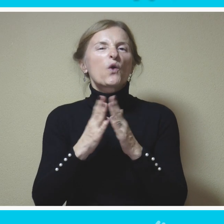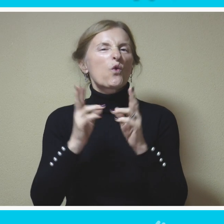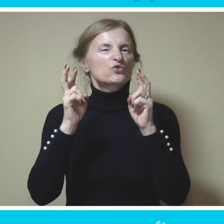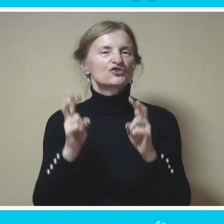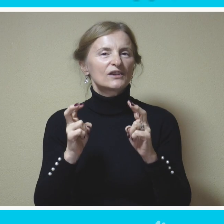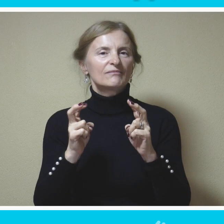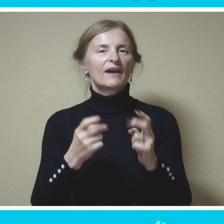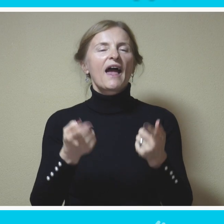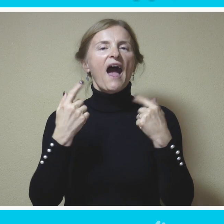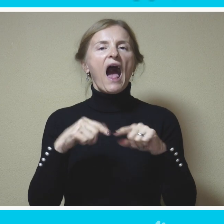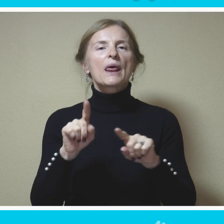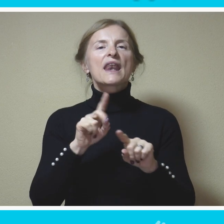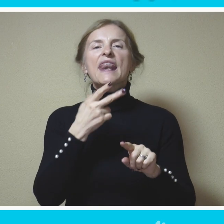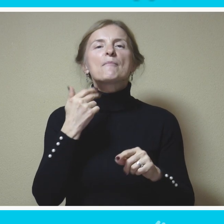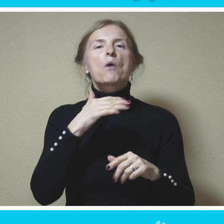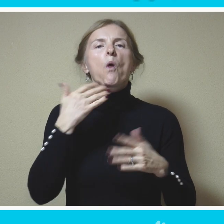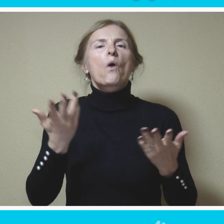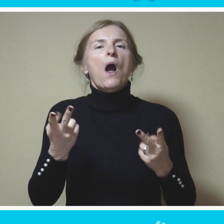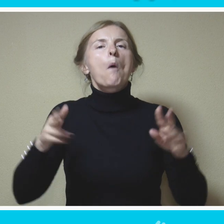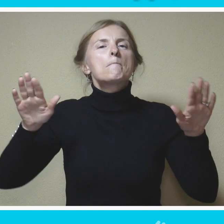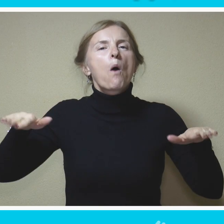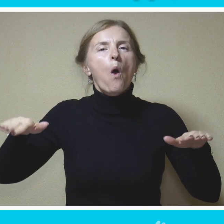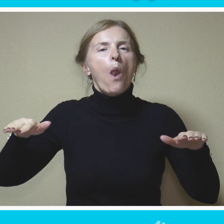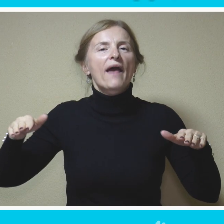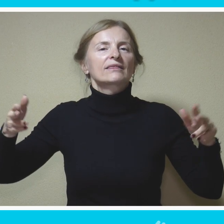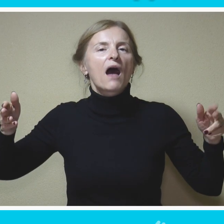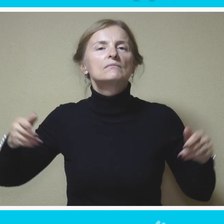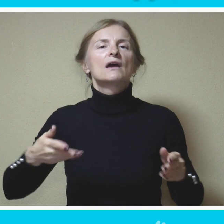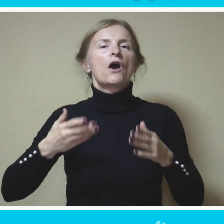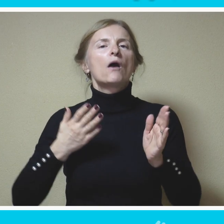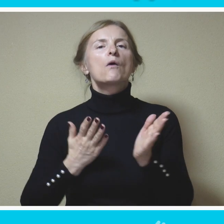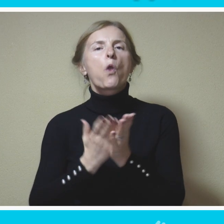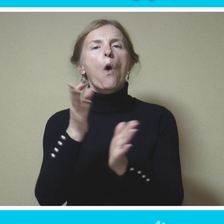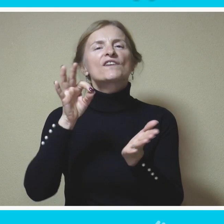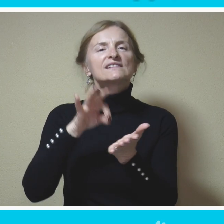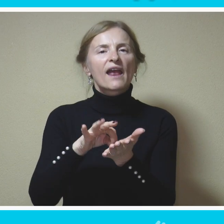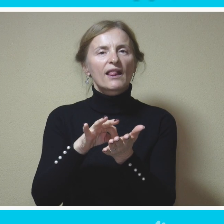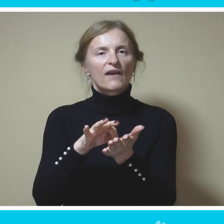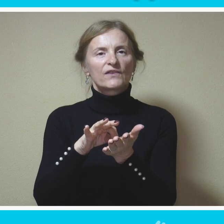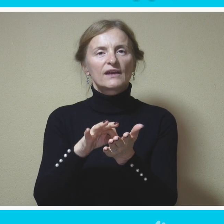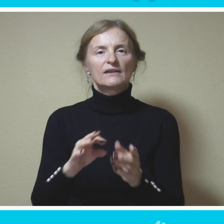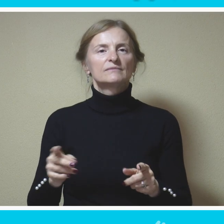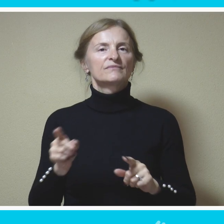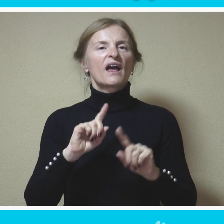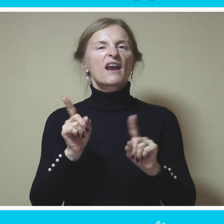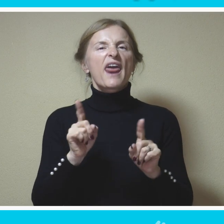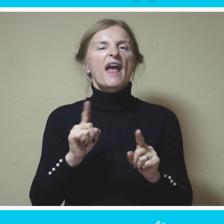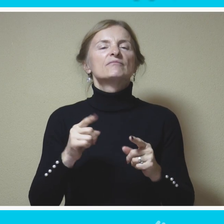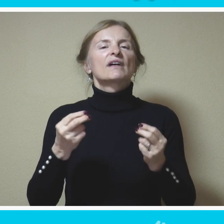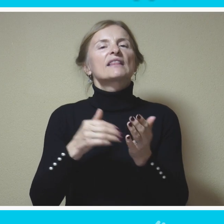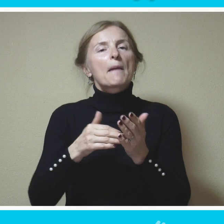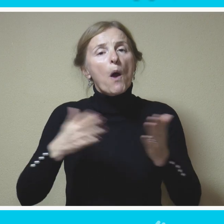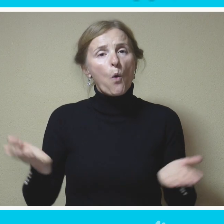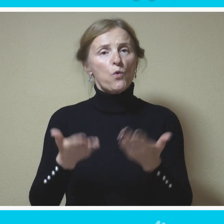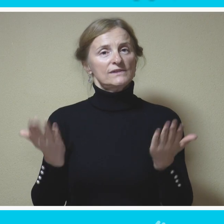i nemaju baš toliko poleta za neke nove ciljeve, za